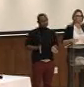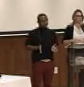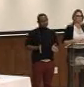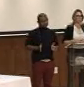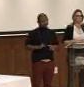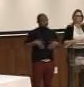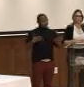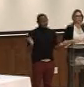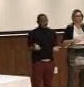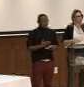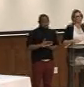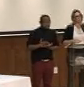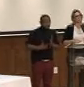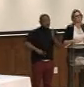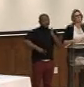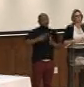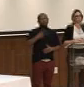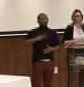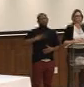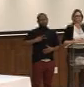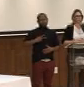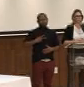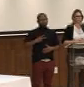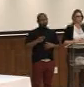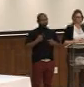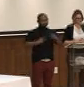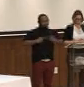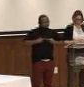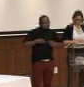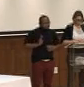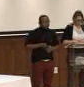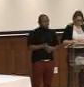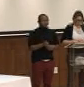passaremos o segundo bloco e o restante do debate.